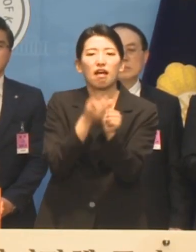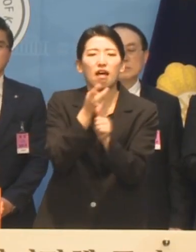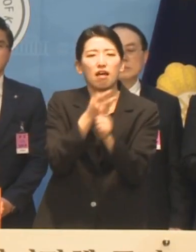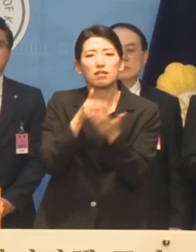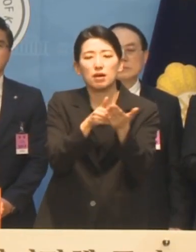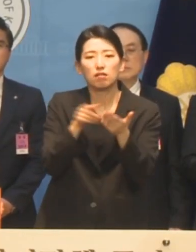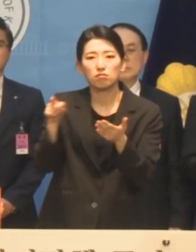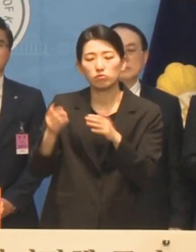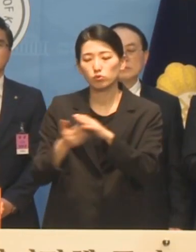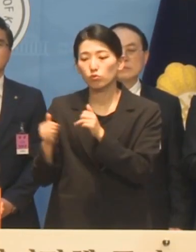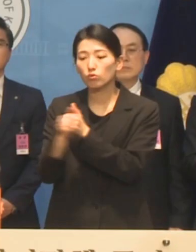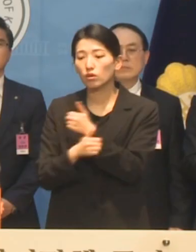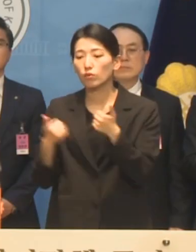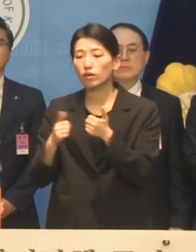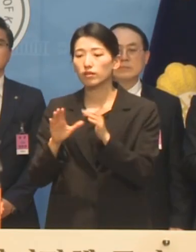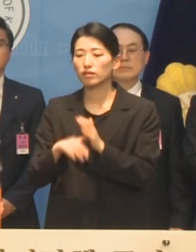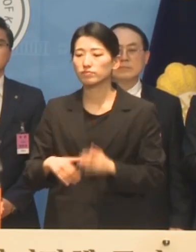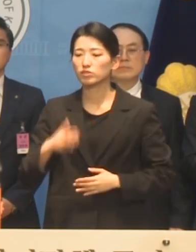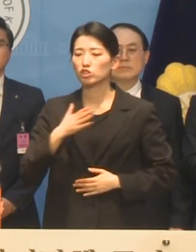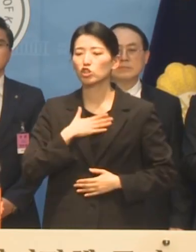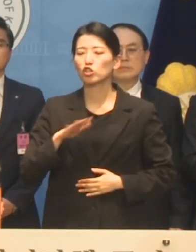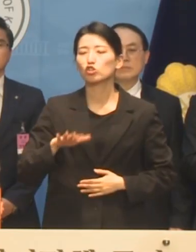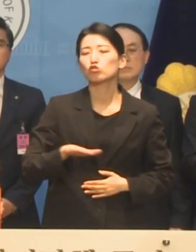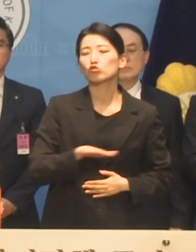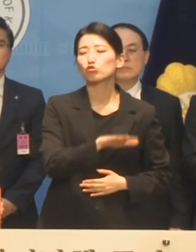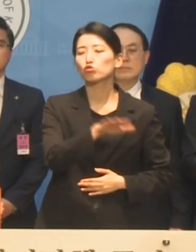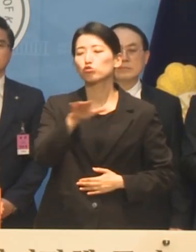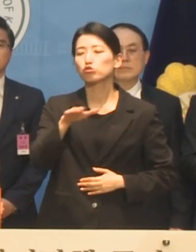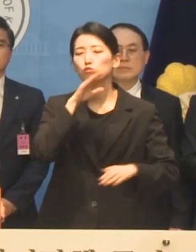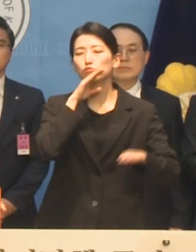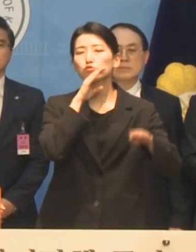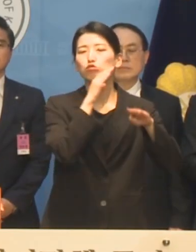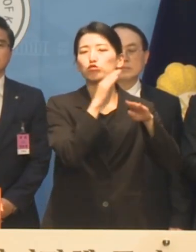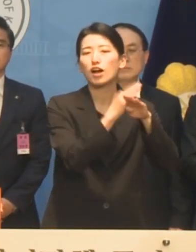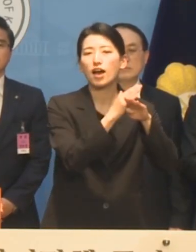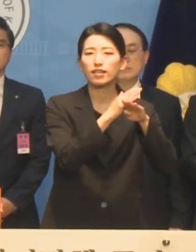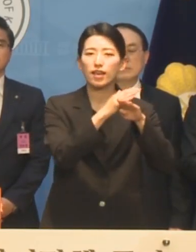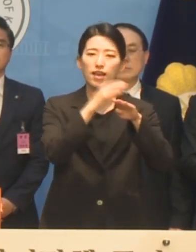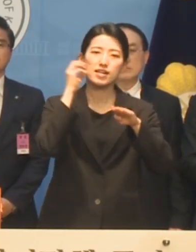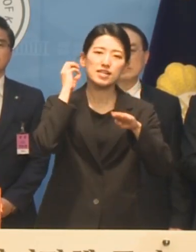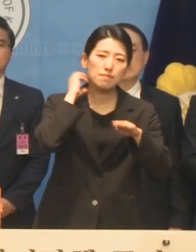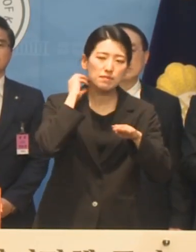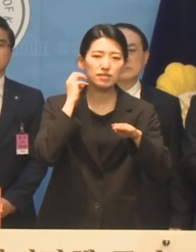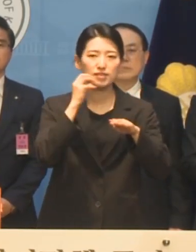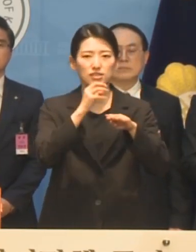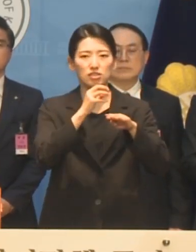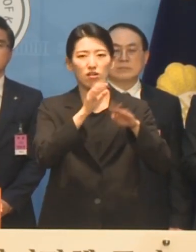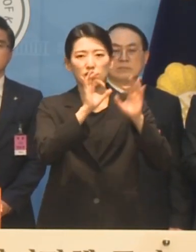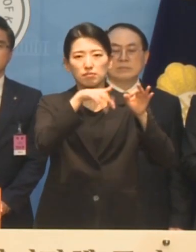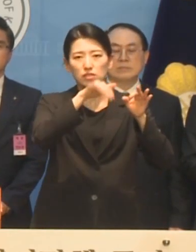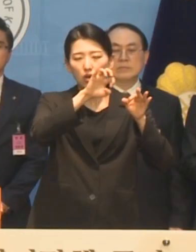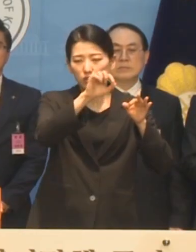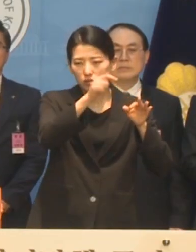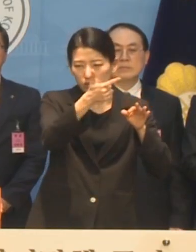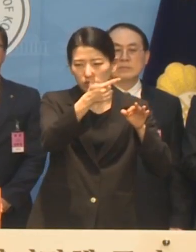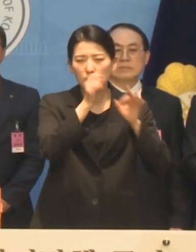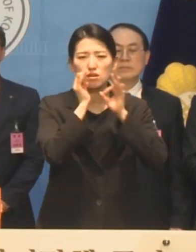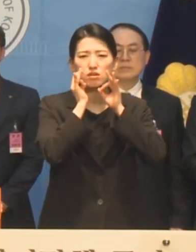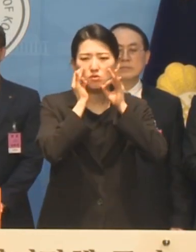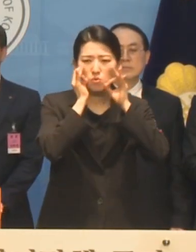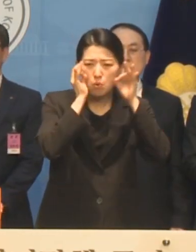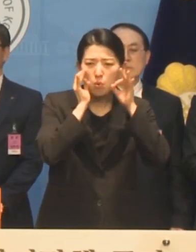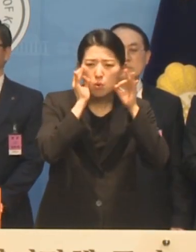최고위원회 회의에서 우리 북한의 김일성, 김정일의 노력이 폄훼되지 않고 훼손되지 않도록